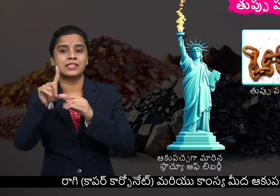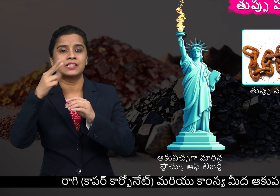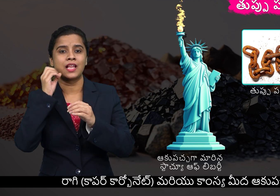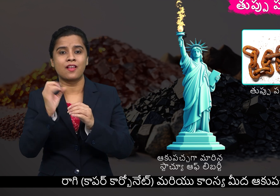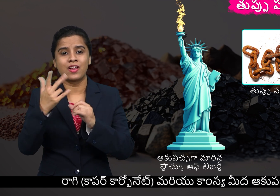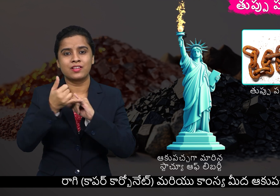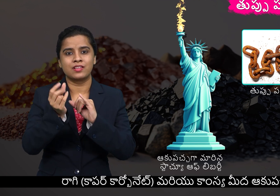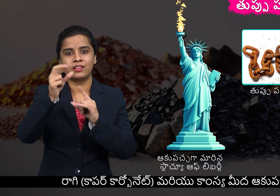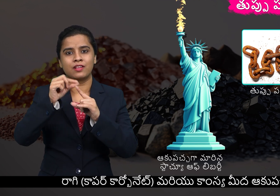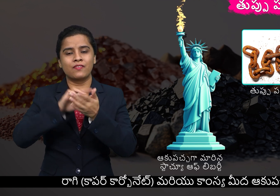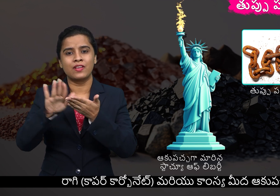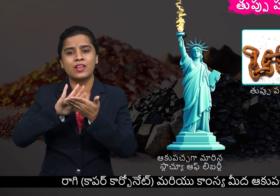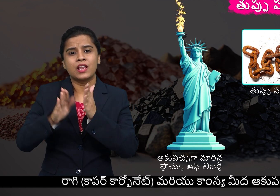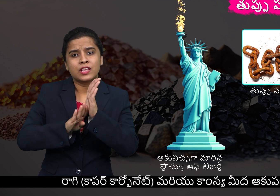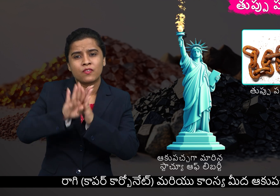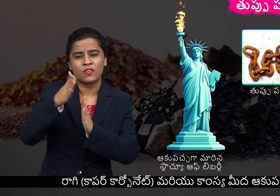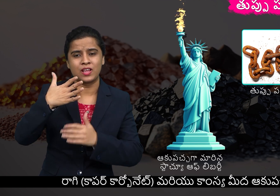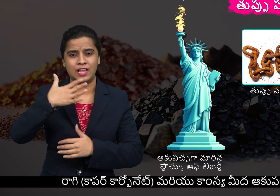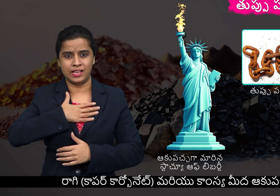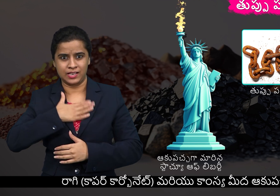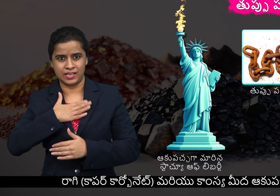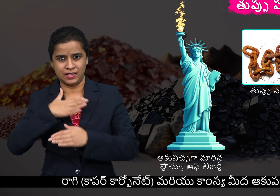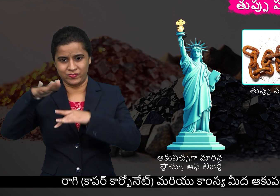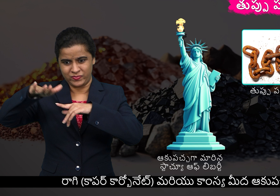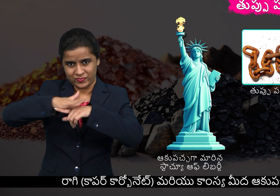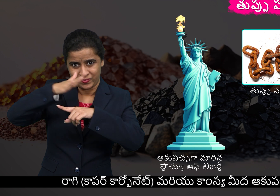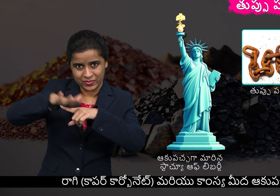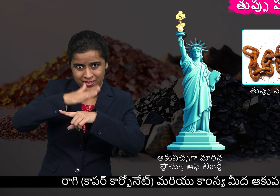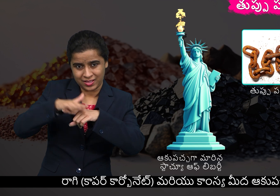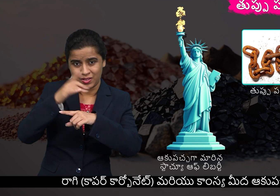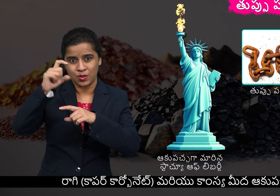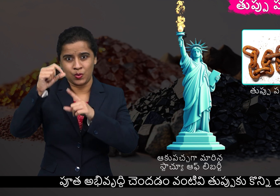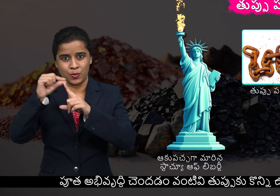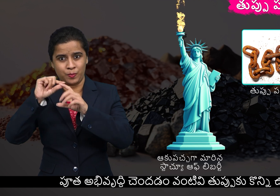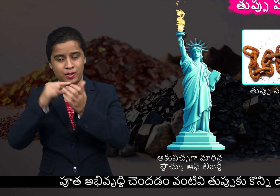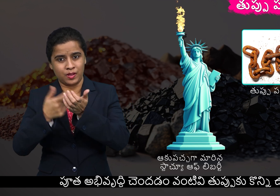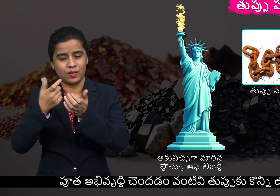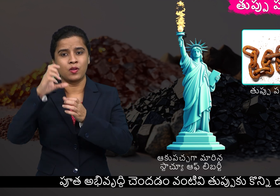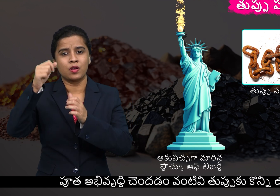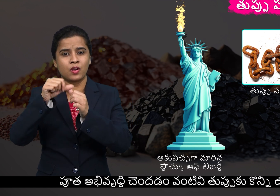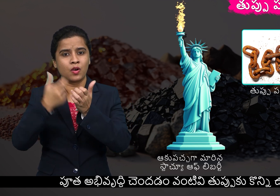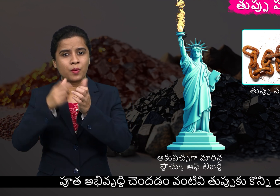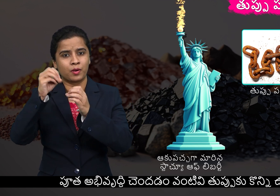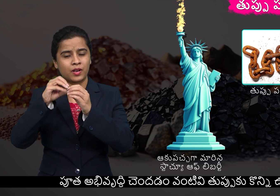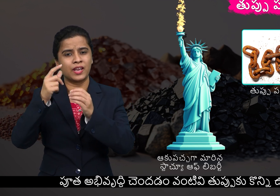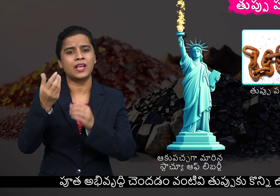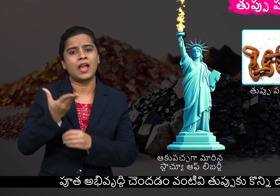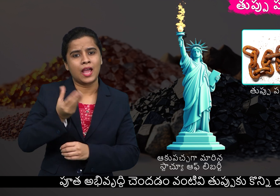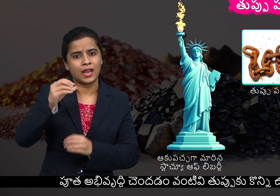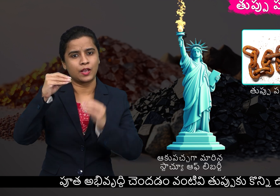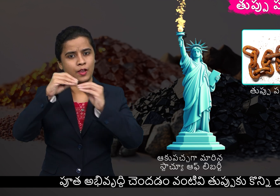రాగి, కాపర్ కార్బోనేట్ మరియు కాంస్య మీద ఆకుపచ్చ చిలుము పూత అభివృద్ధి చెందడం